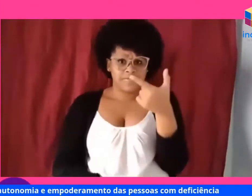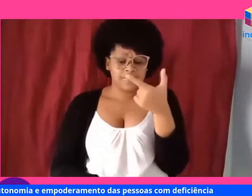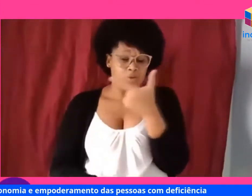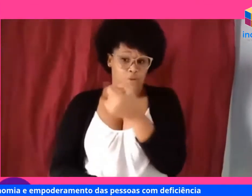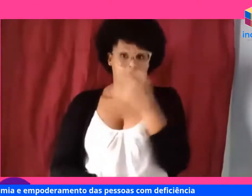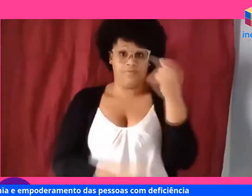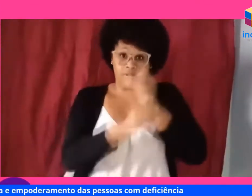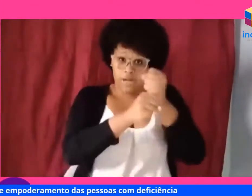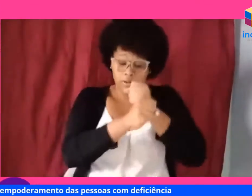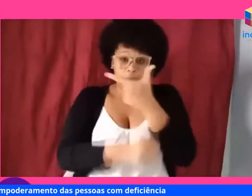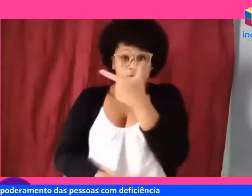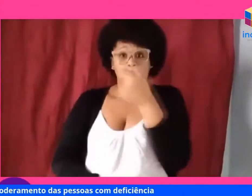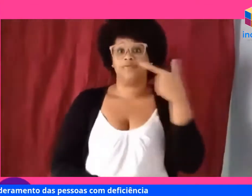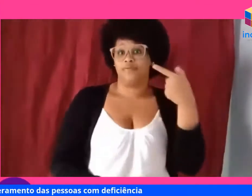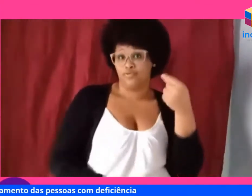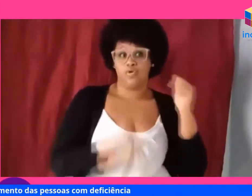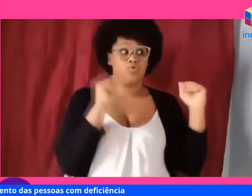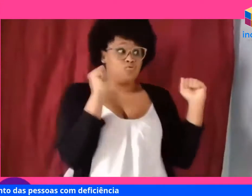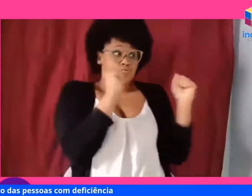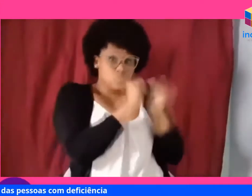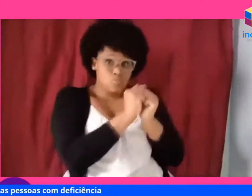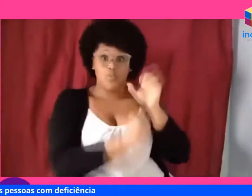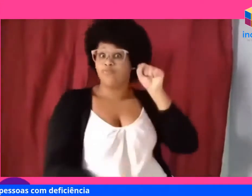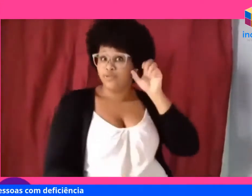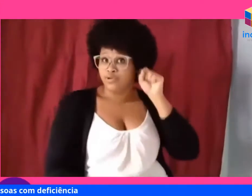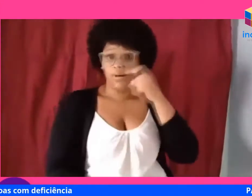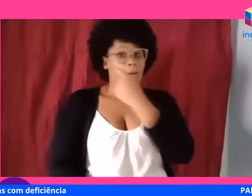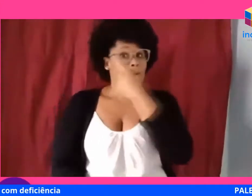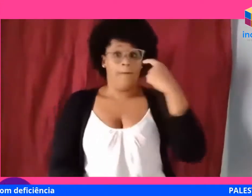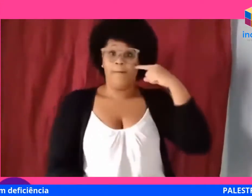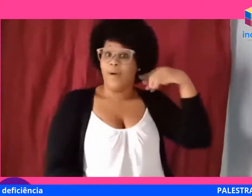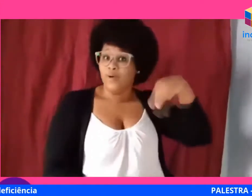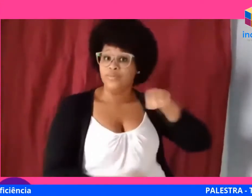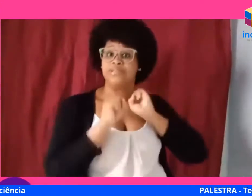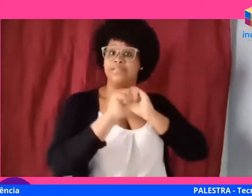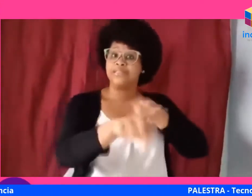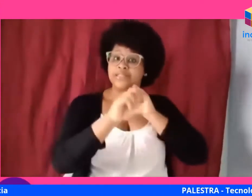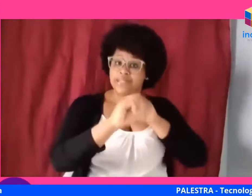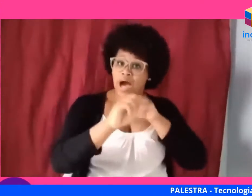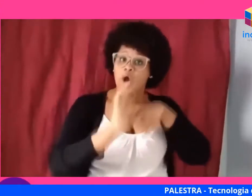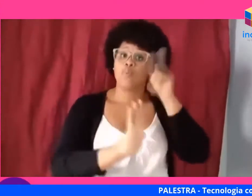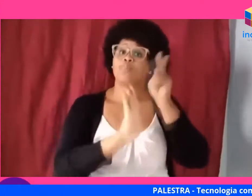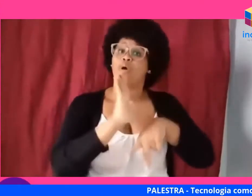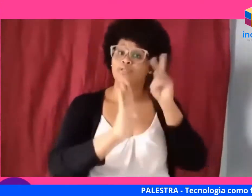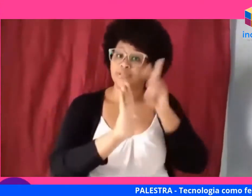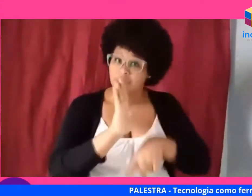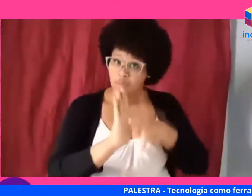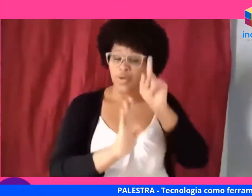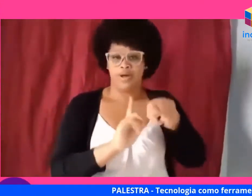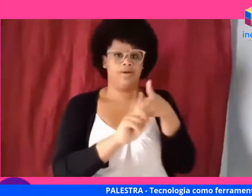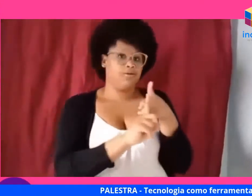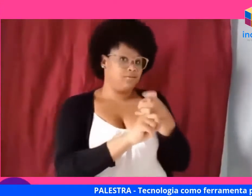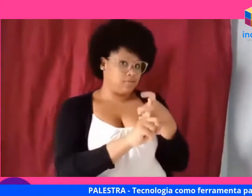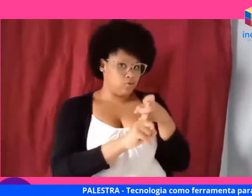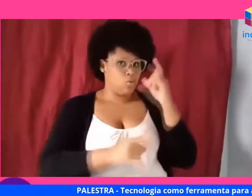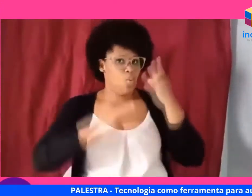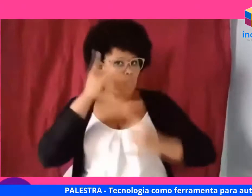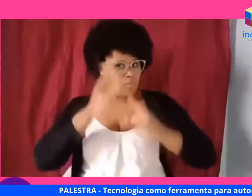Então, agora no ano de 2020, né, nesse período, estou com colegas ouvintes, estou com Marcos